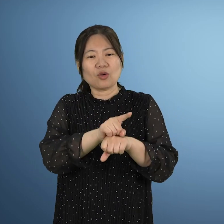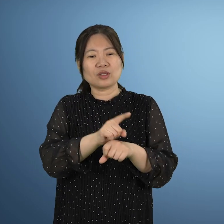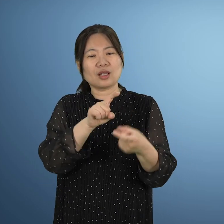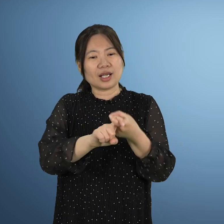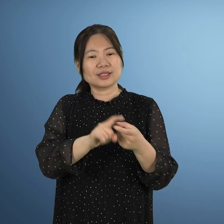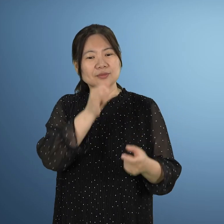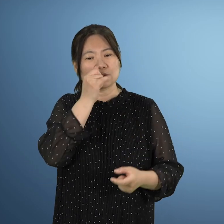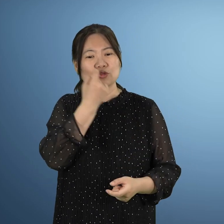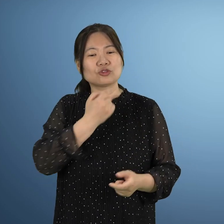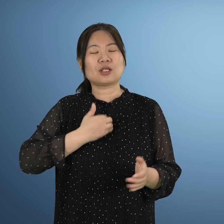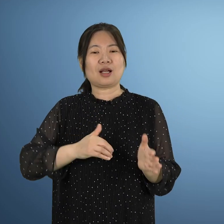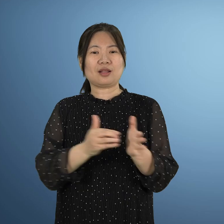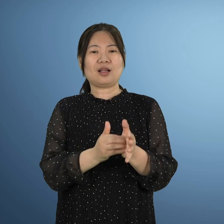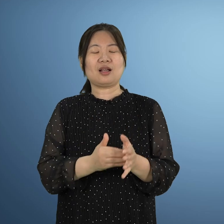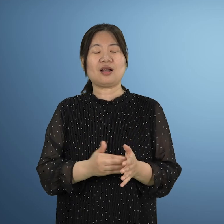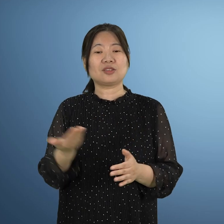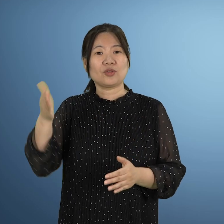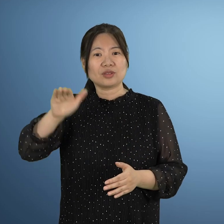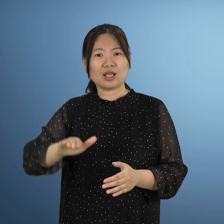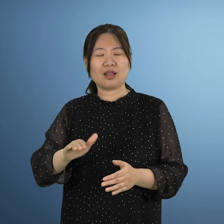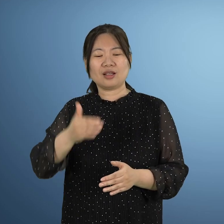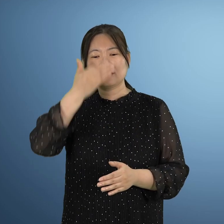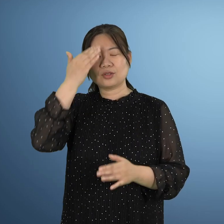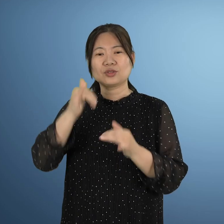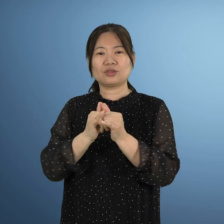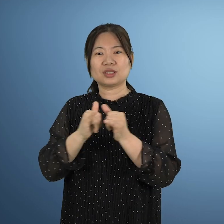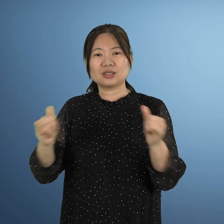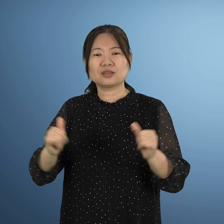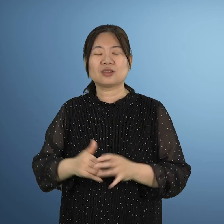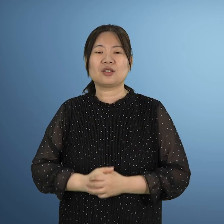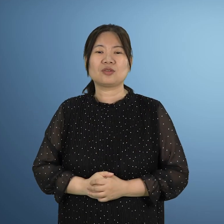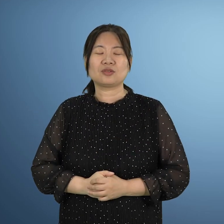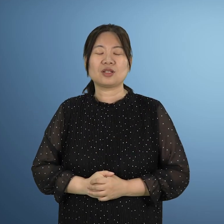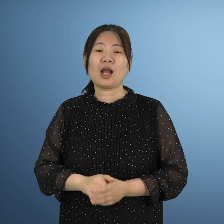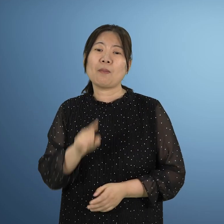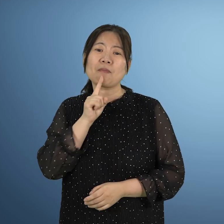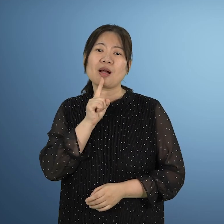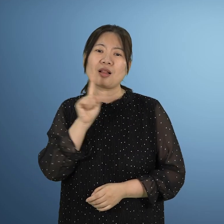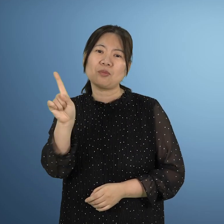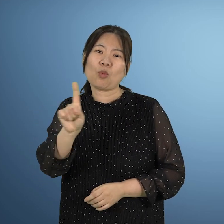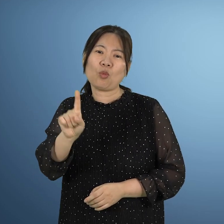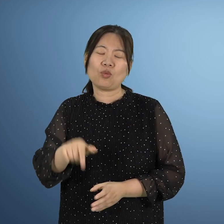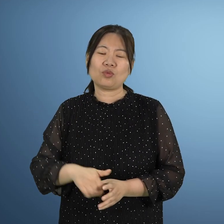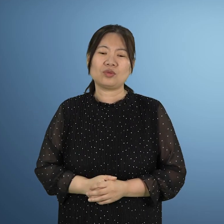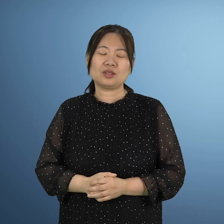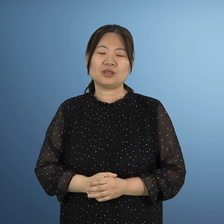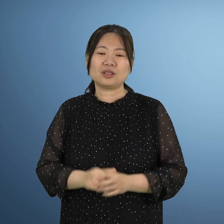알았어요. 그런데 청년들이 뭐라고 얘기를 하냐면